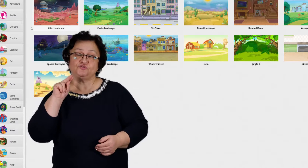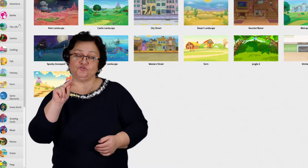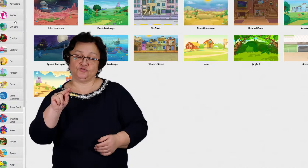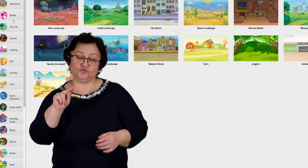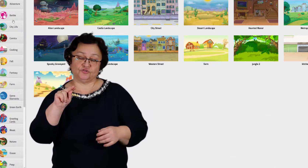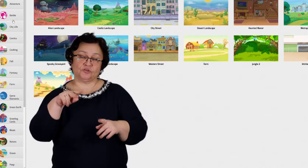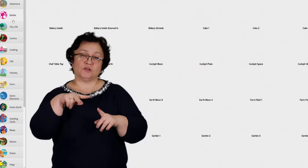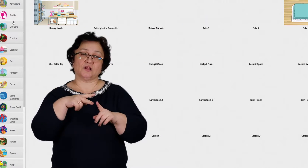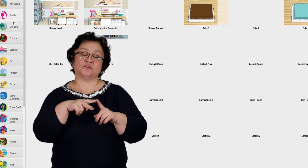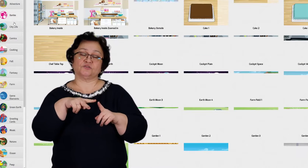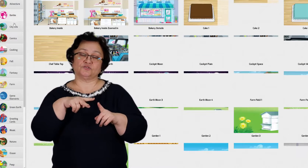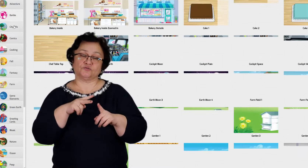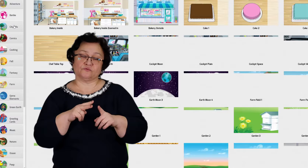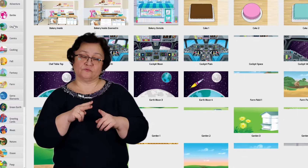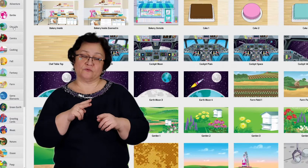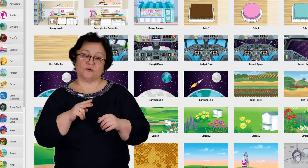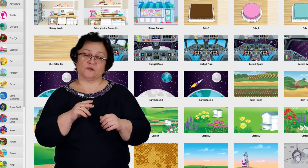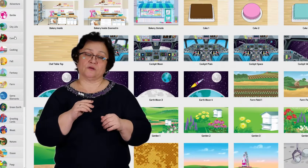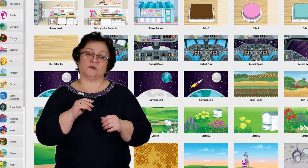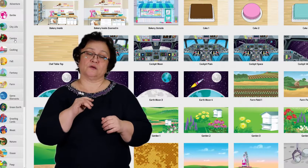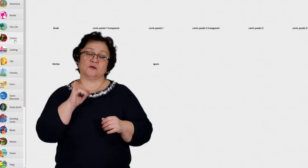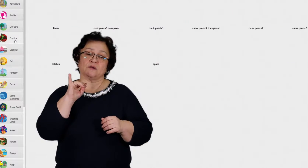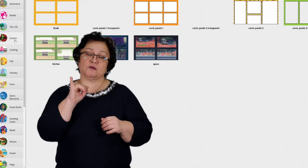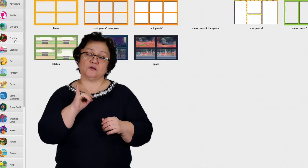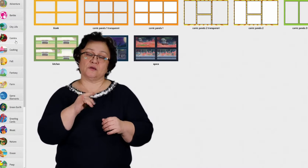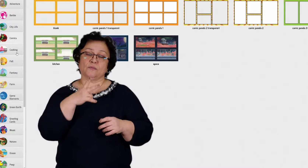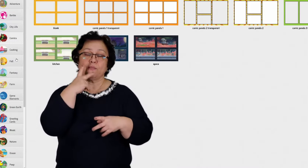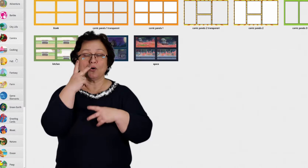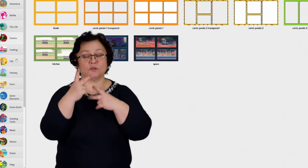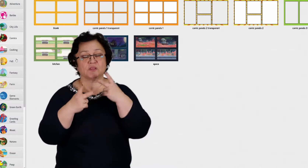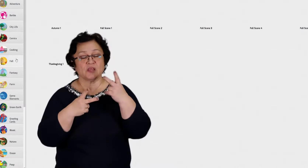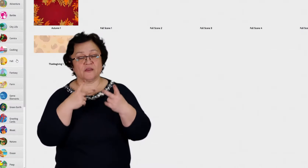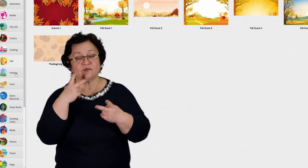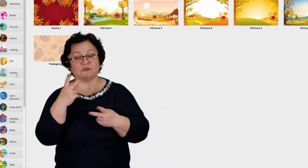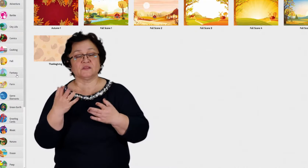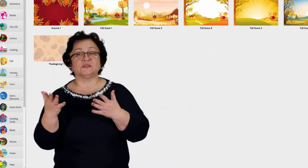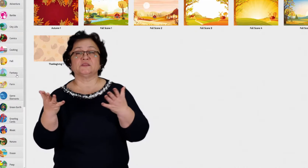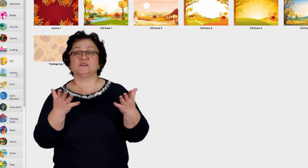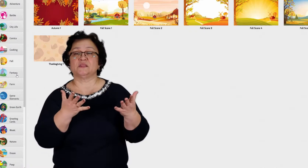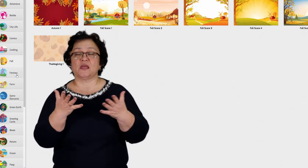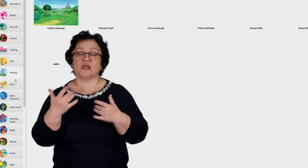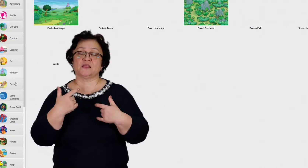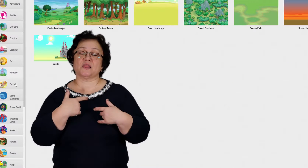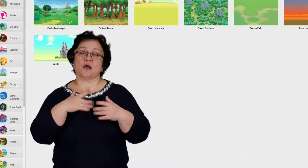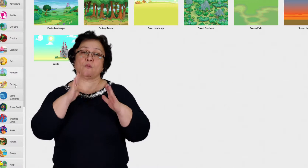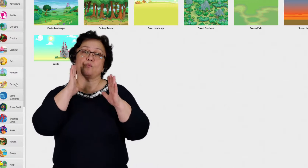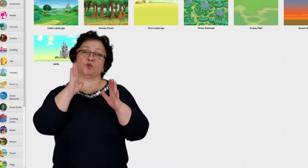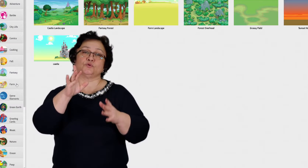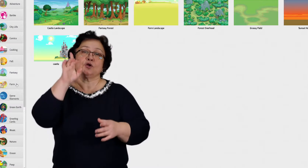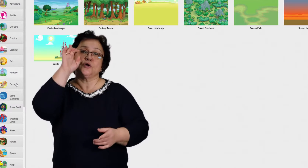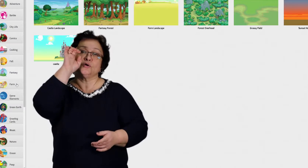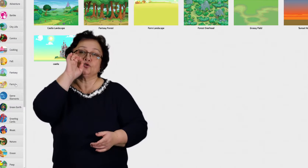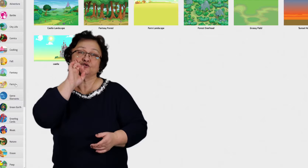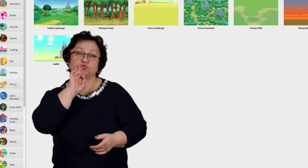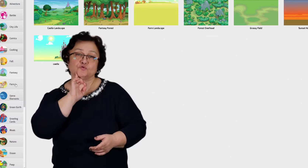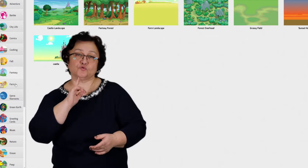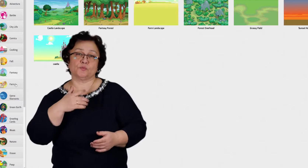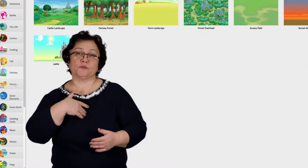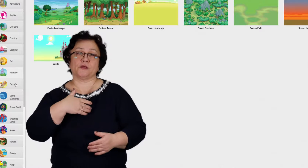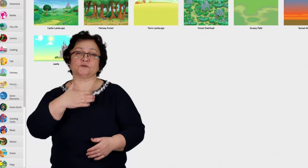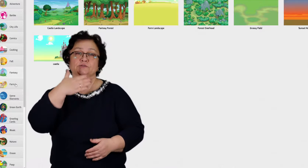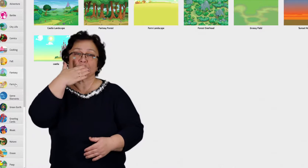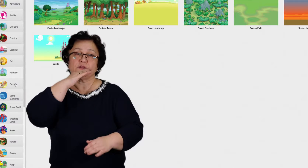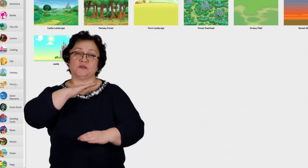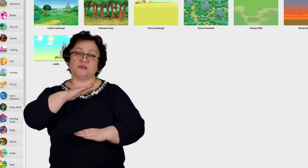Background. І подивимося, де нам буде зручно, щоб наш ніндзя збирав монетки.